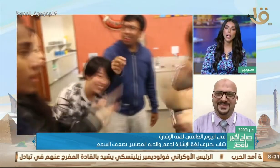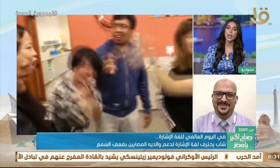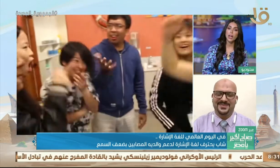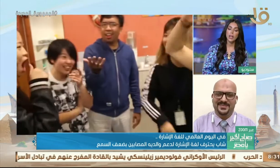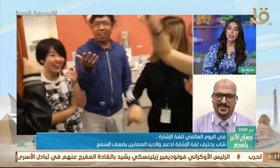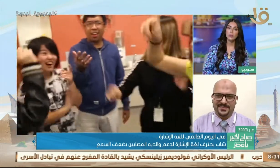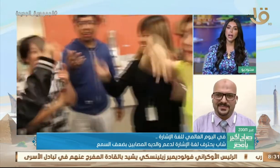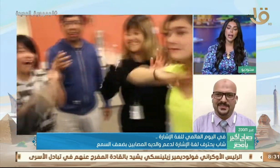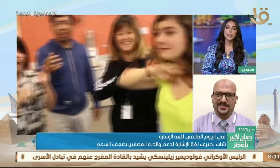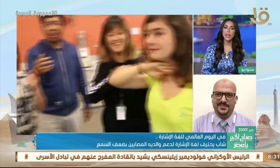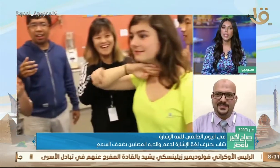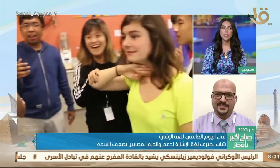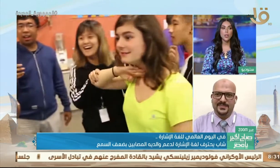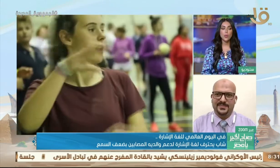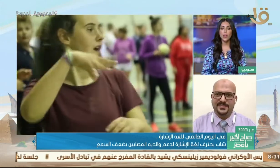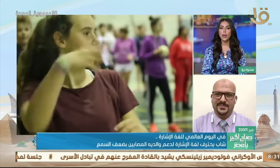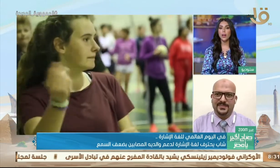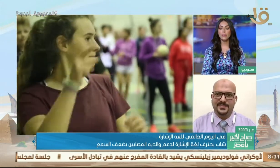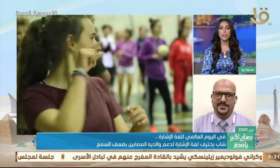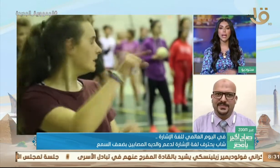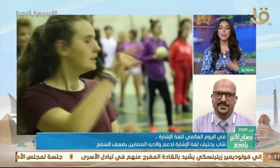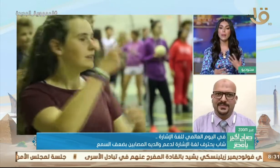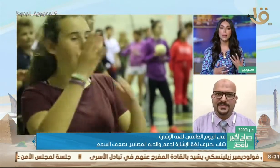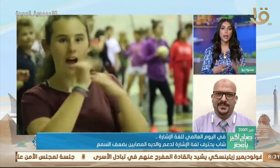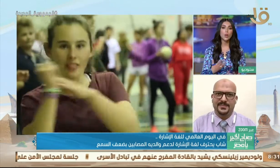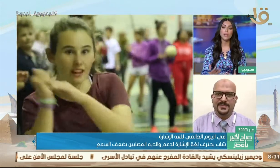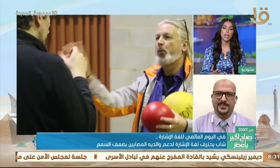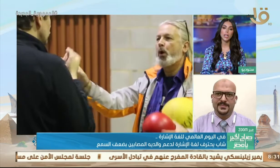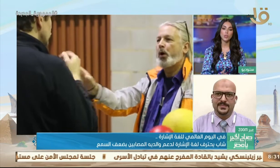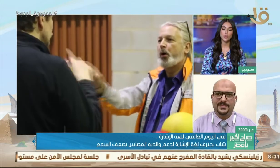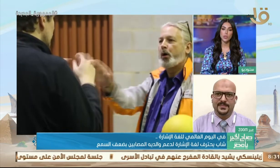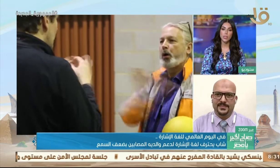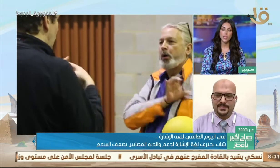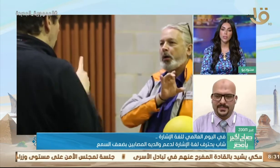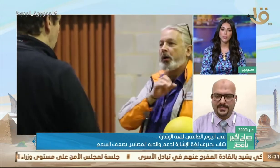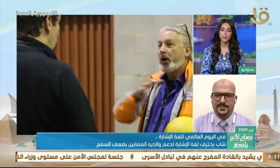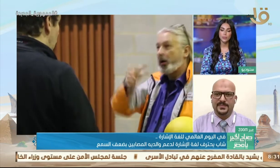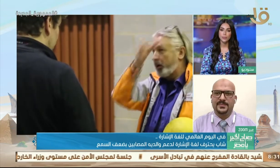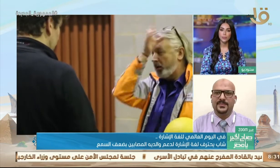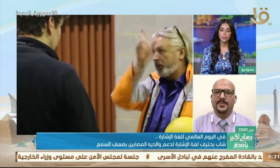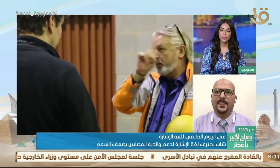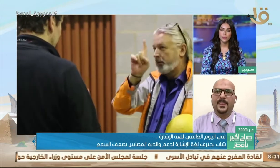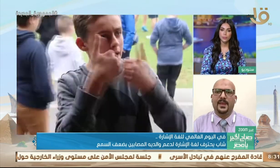تتواصل مع اي حد عايز ان هو يتعامل معاكم من خلال السوشيال ميديا؟